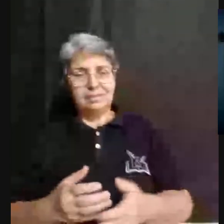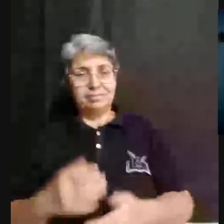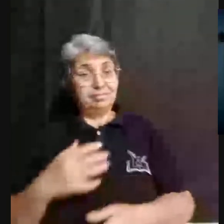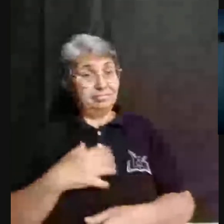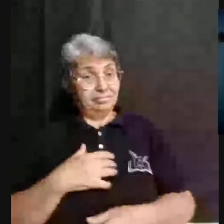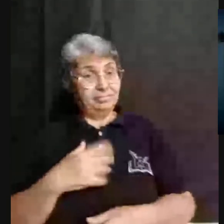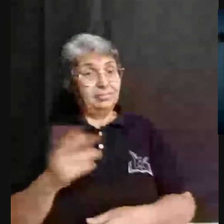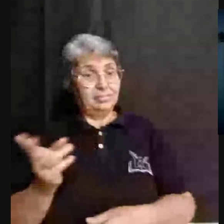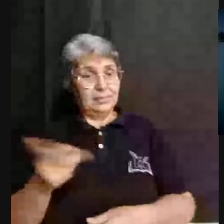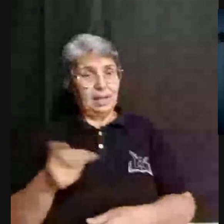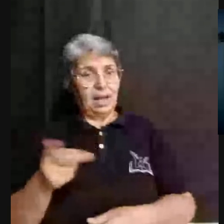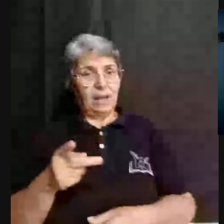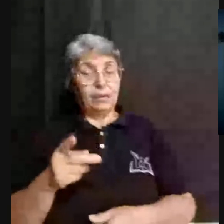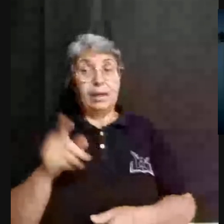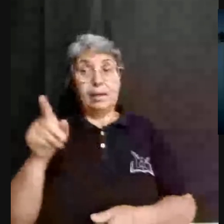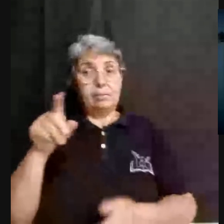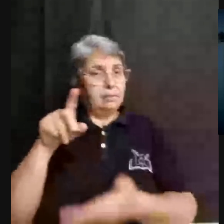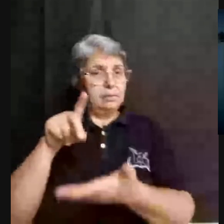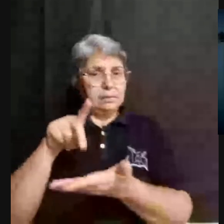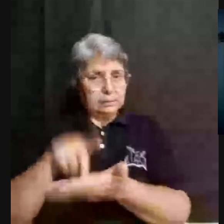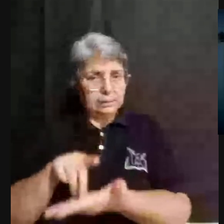não poderia ter todo esse poder